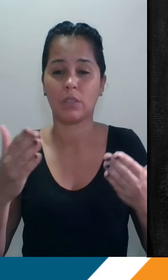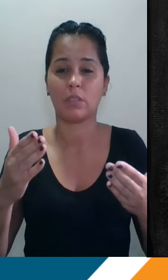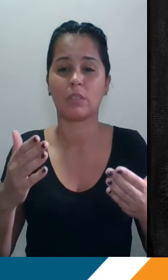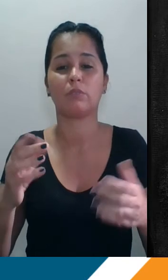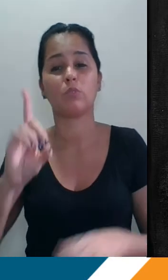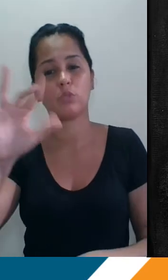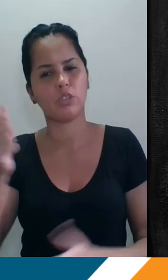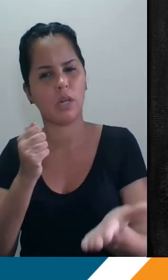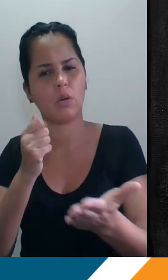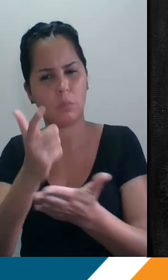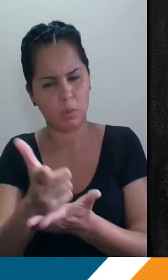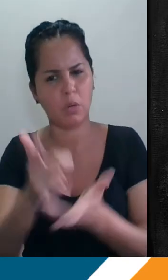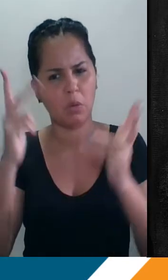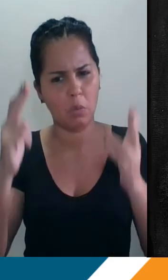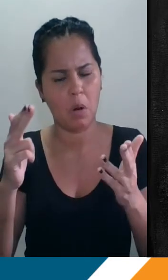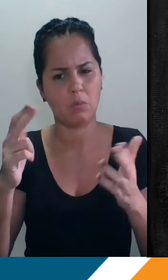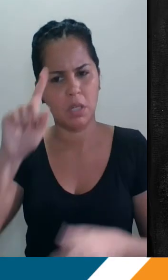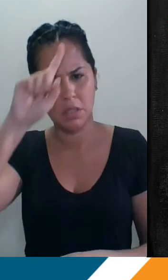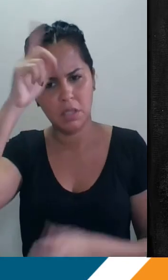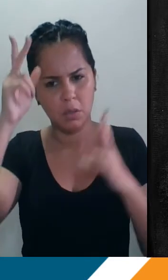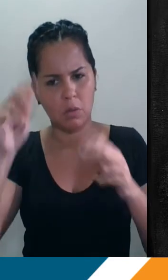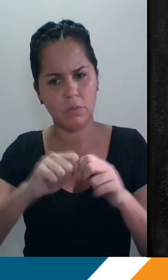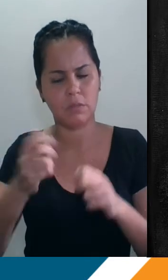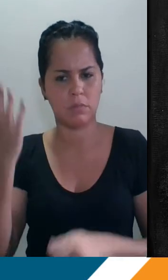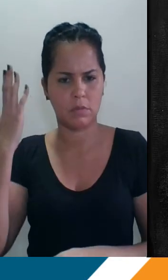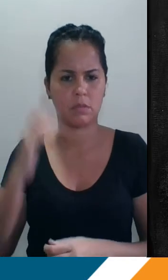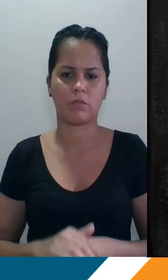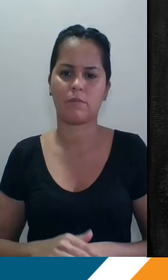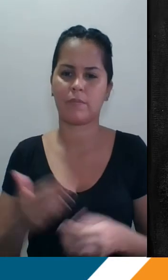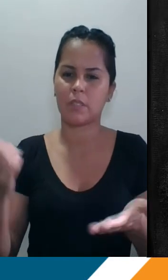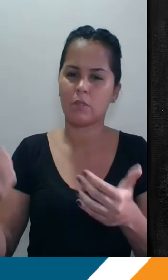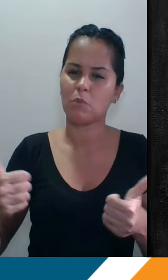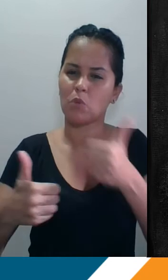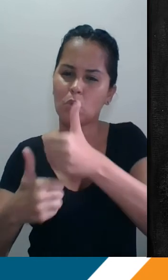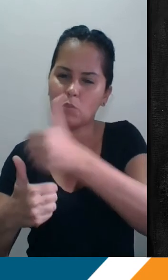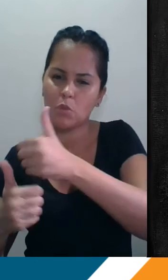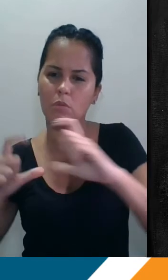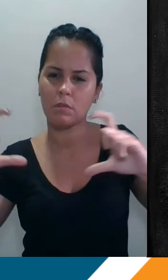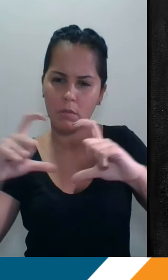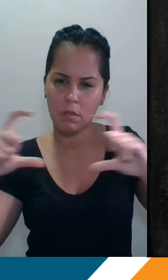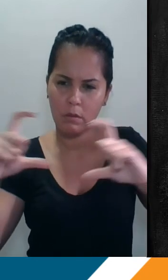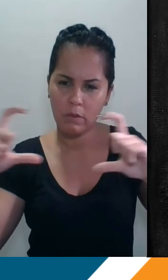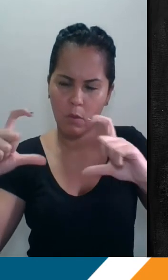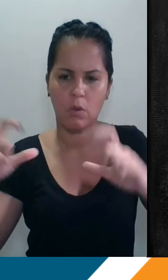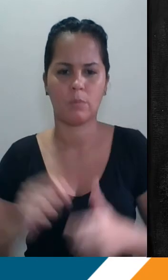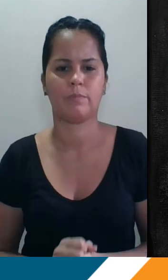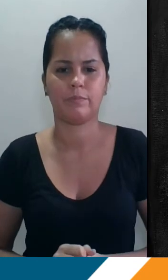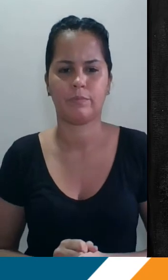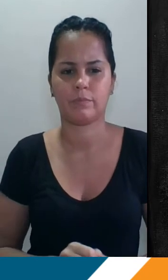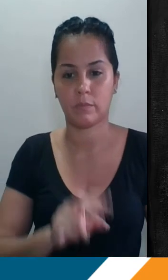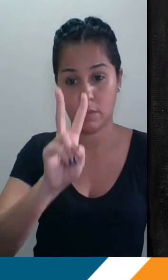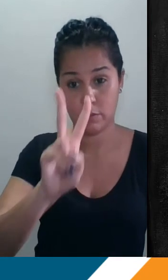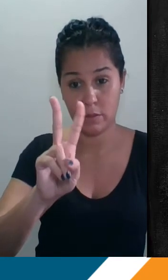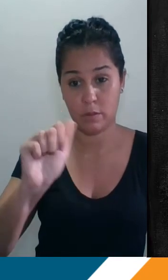dia da compra através da mesma fórmula. Então, vamos lá. Eu substituí aqui na fórmula os valores. Então, o V, que é o